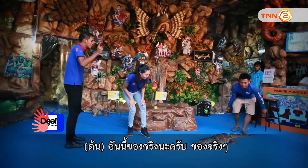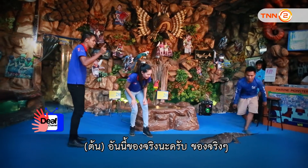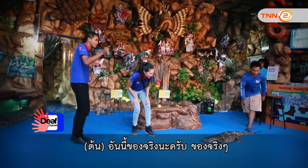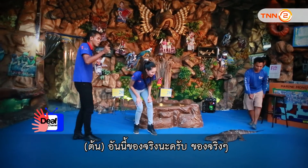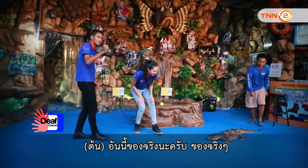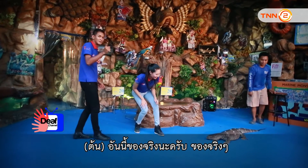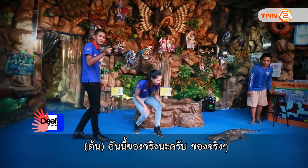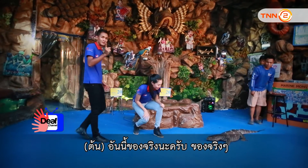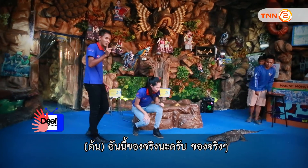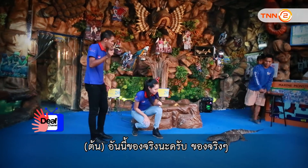ง